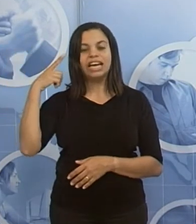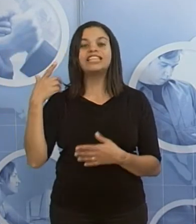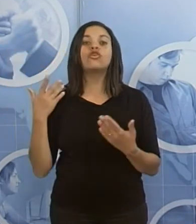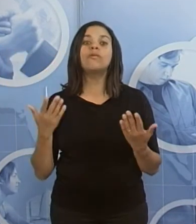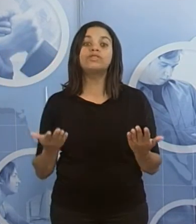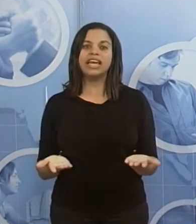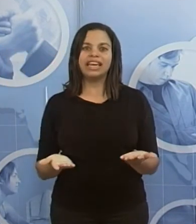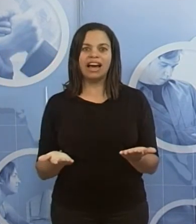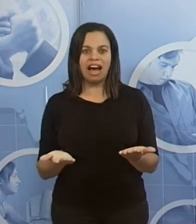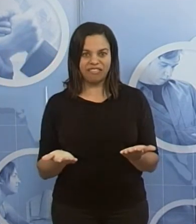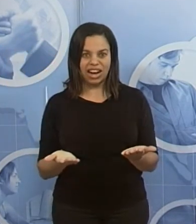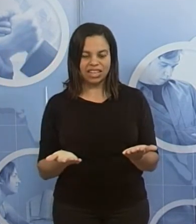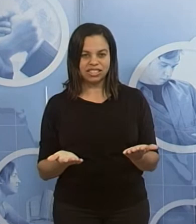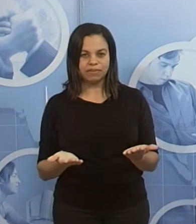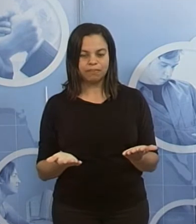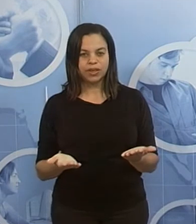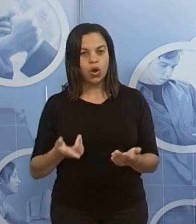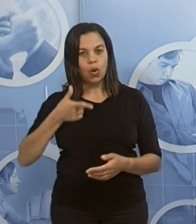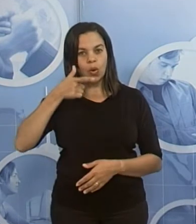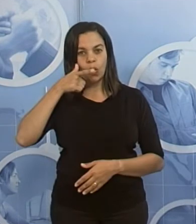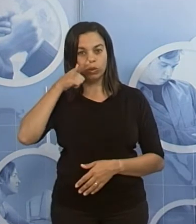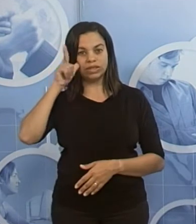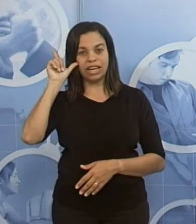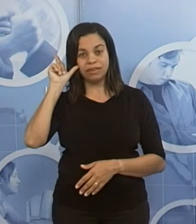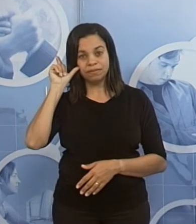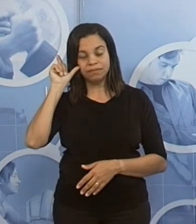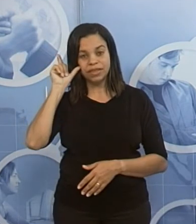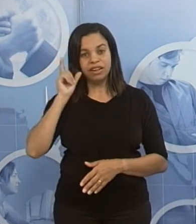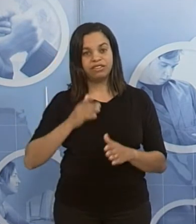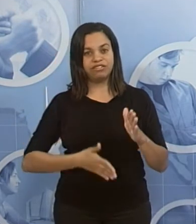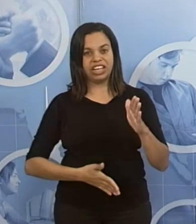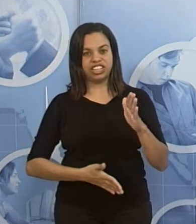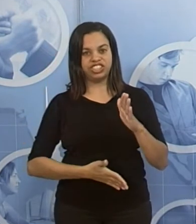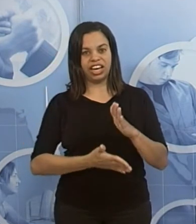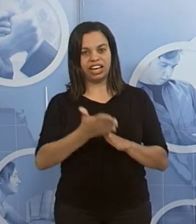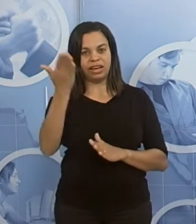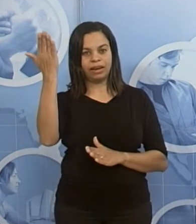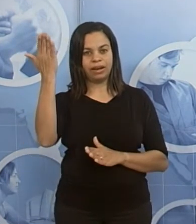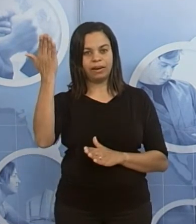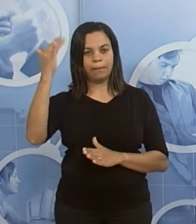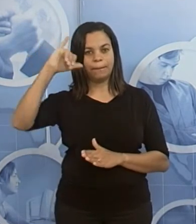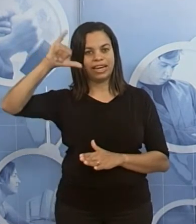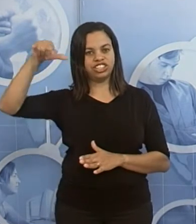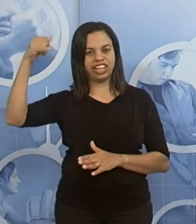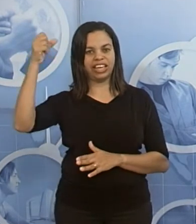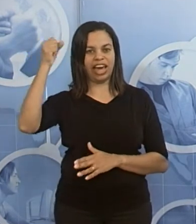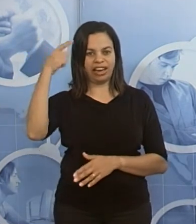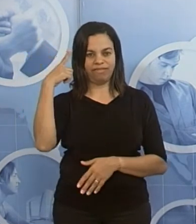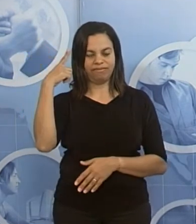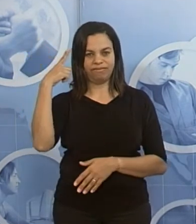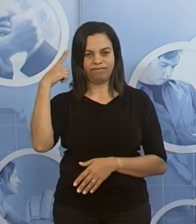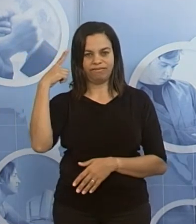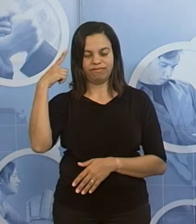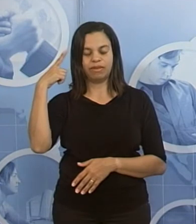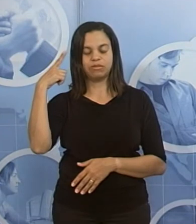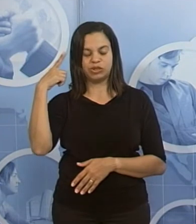Então, como seria a frase? Ontem viajei para G que é. Vamos mais uma